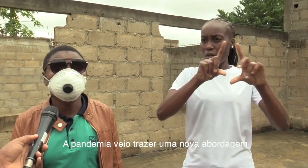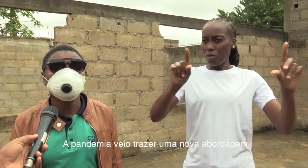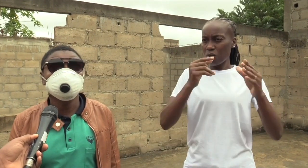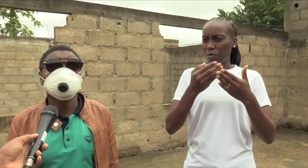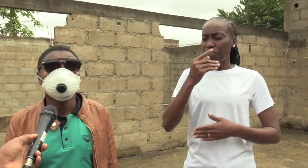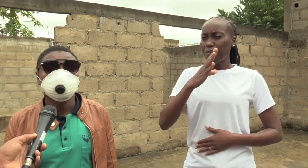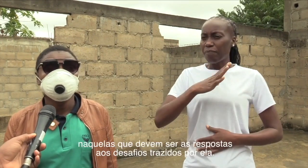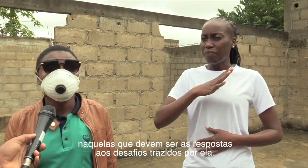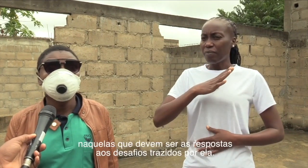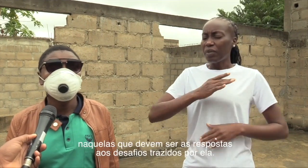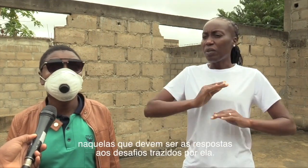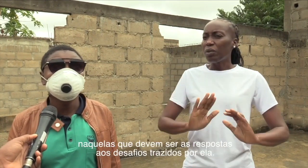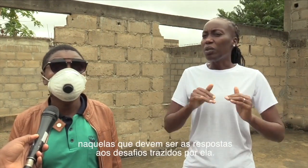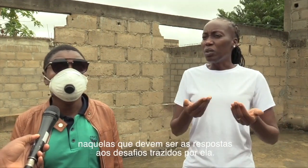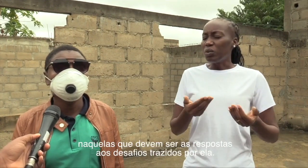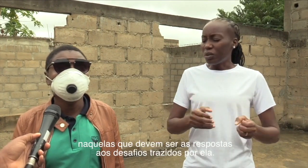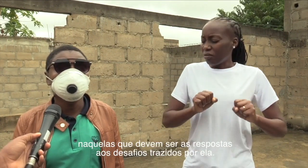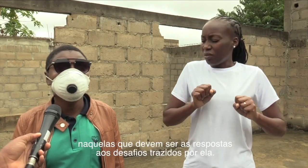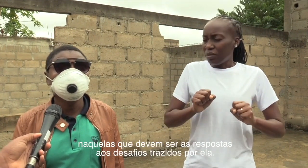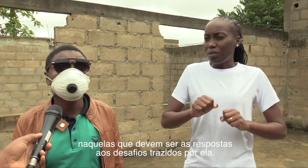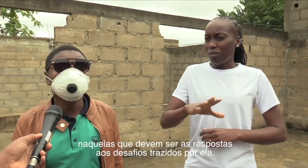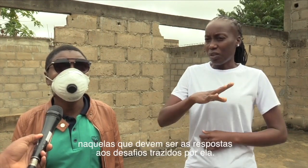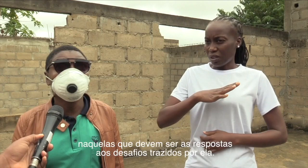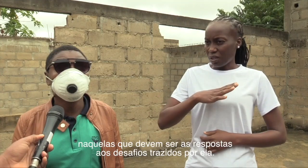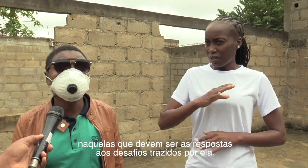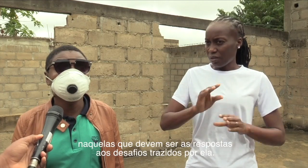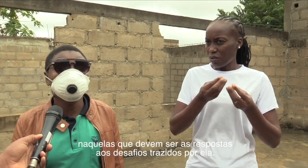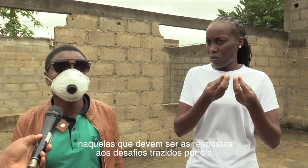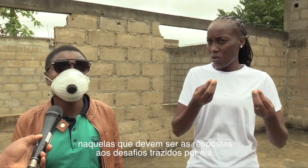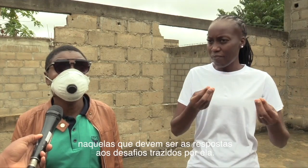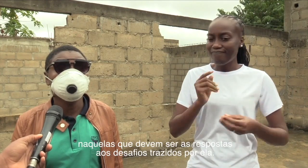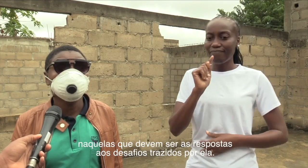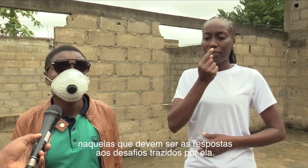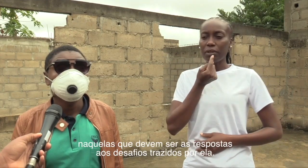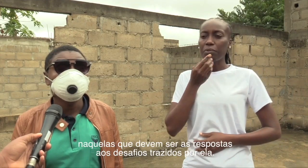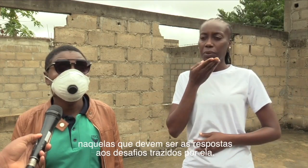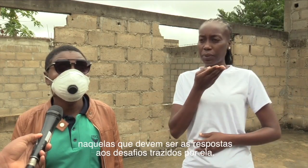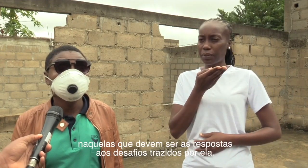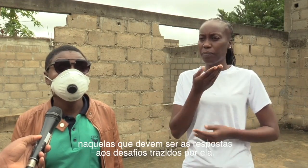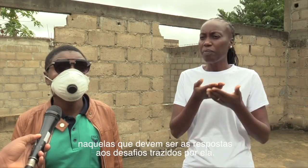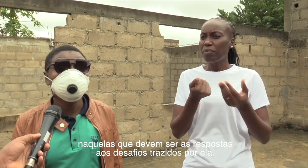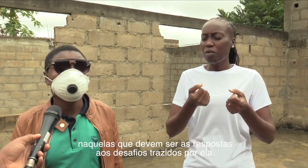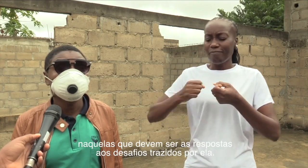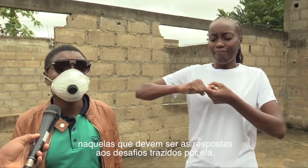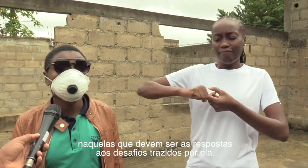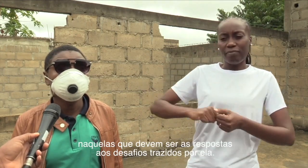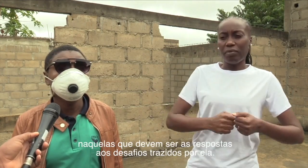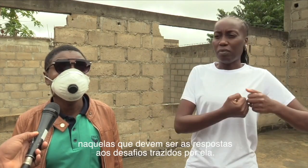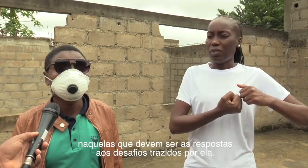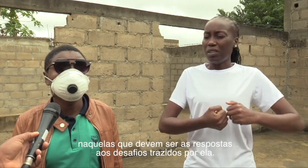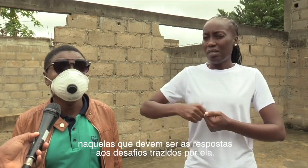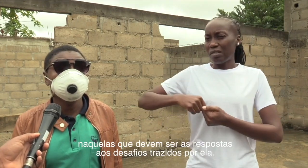naquilo que devemos ter como respostas aos desafios